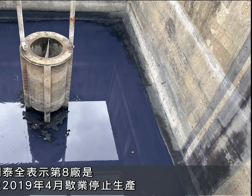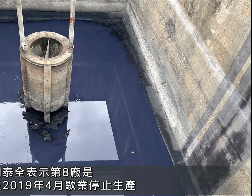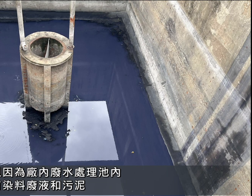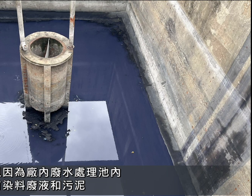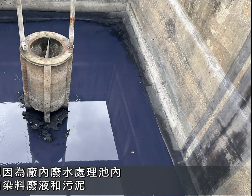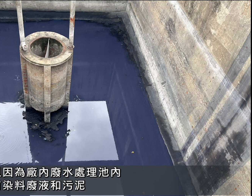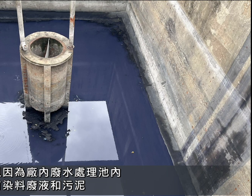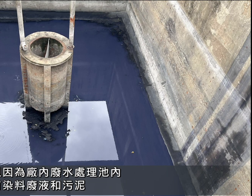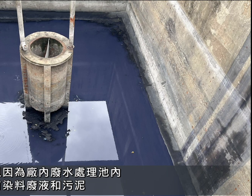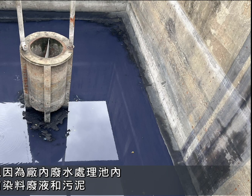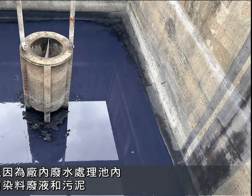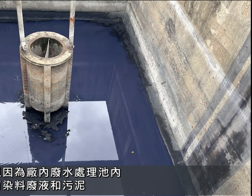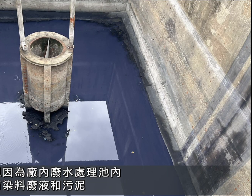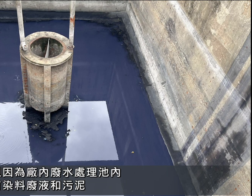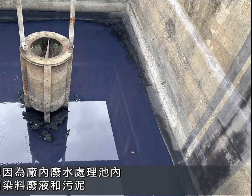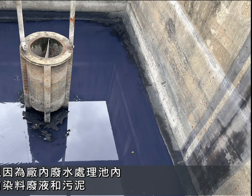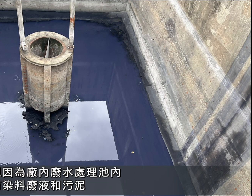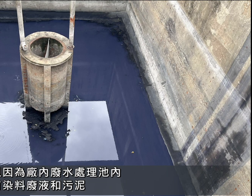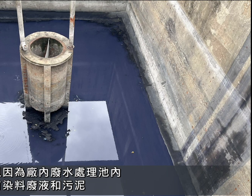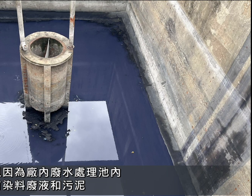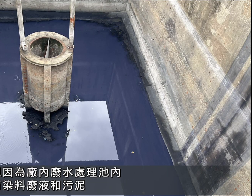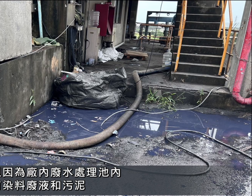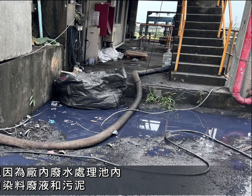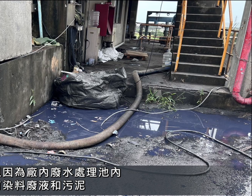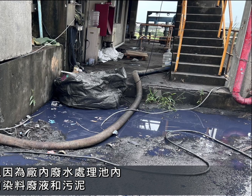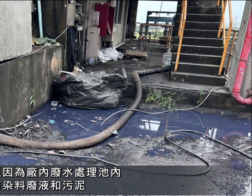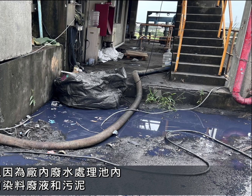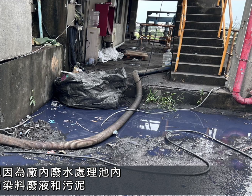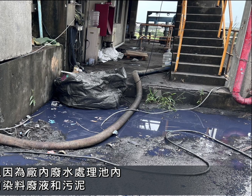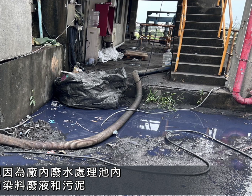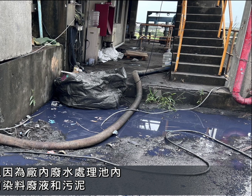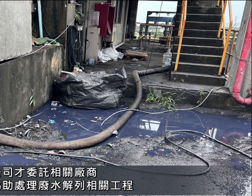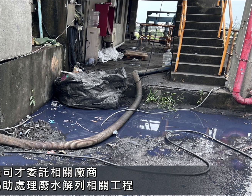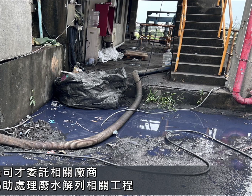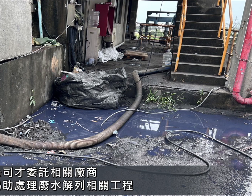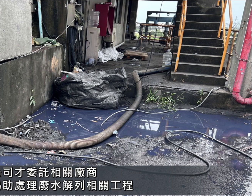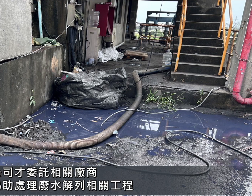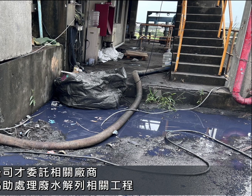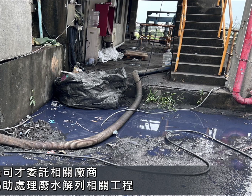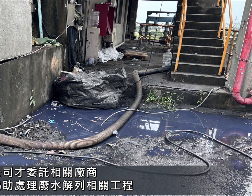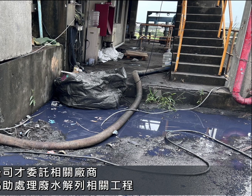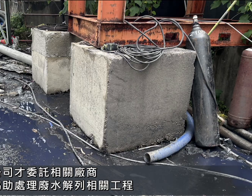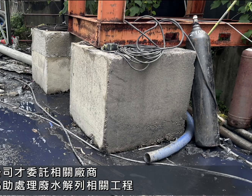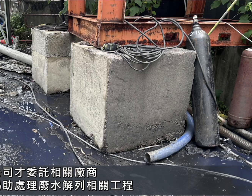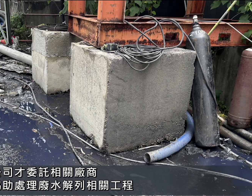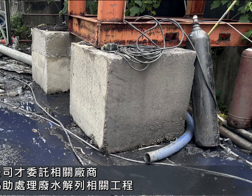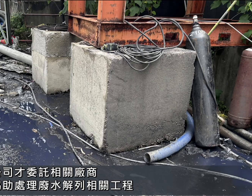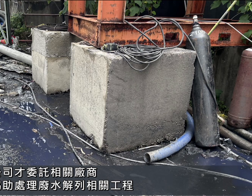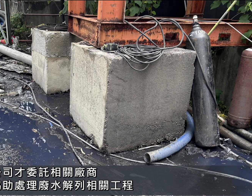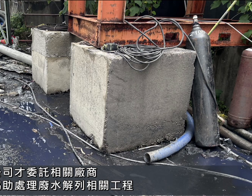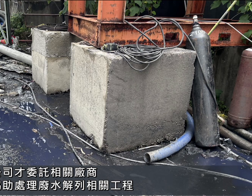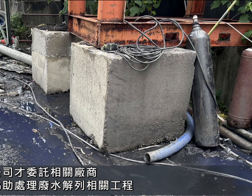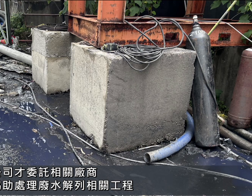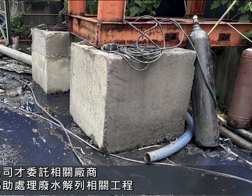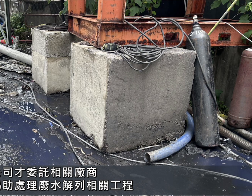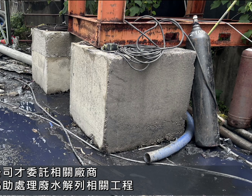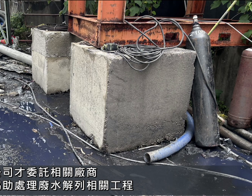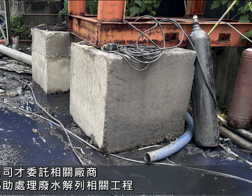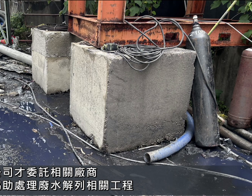水处理池内有污染废料和污泥，公司才委托相关的厂商协助处理废水解裂相关的工程，已